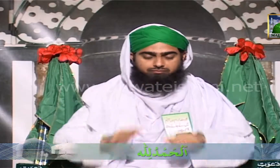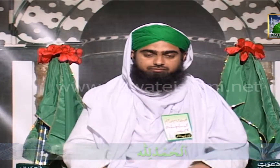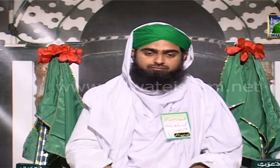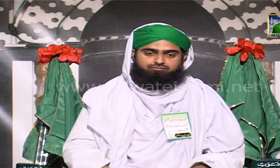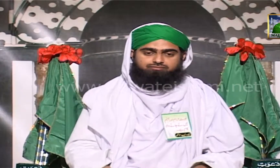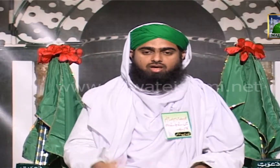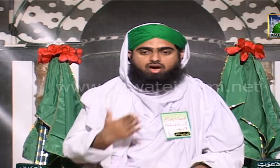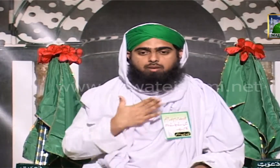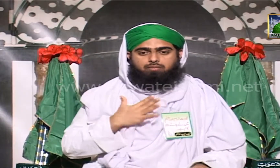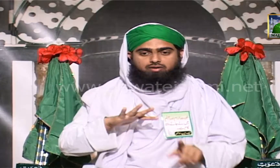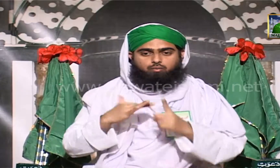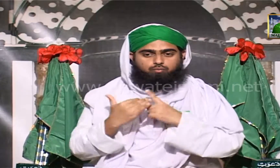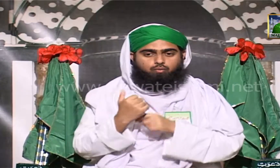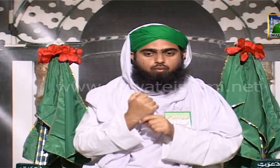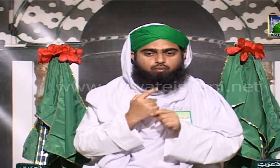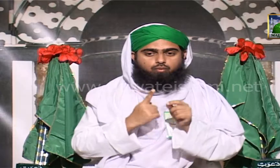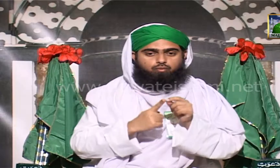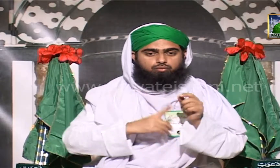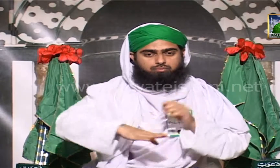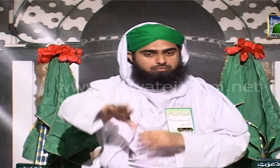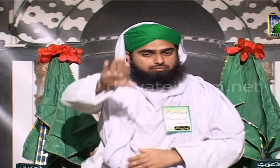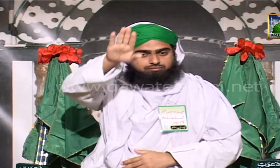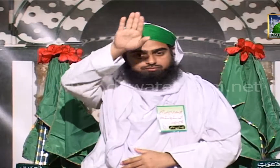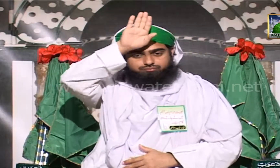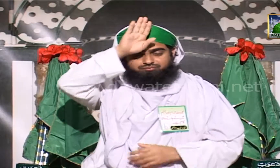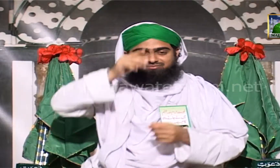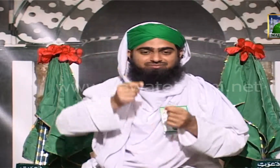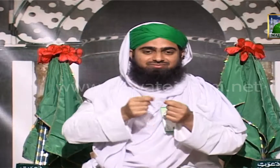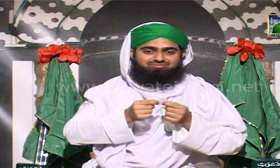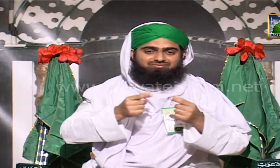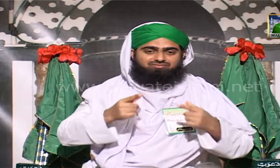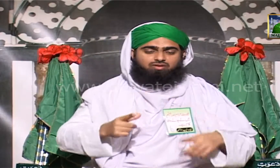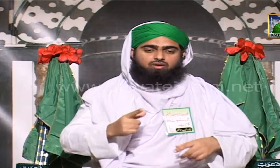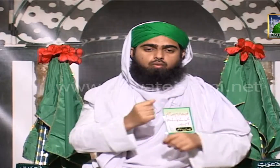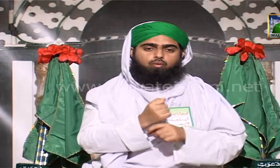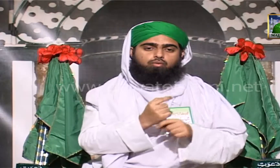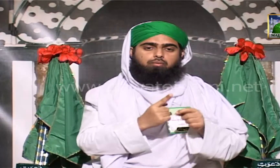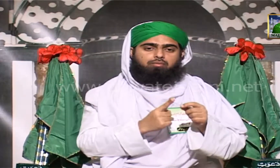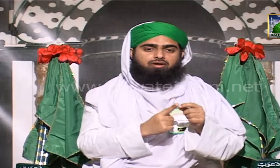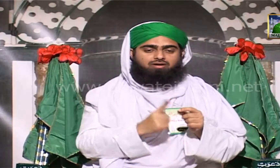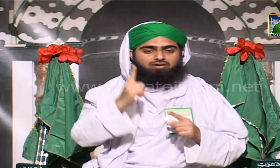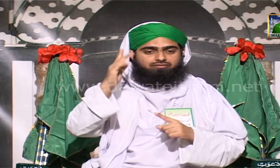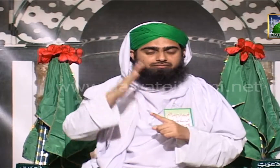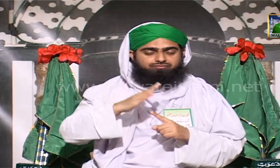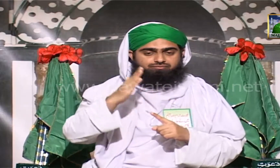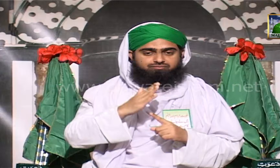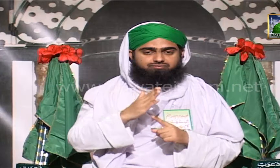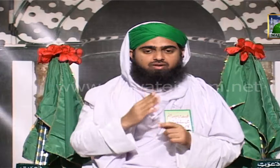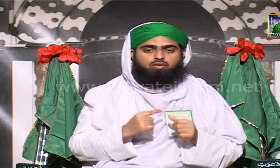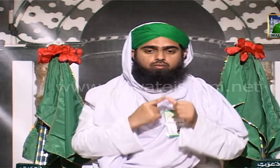تو ہمارے مرشد پاک شہنشاہ بغداد سیدی غوث اعظم رضی اللہ تعالیٰ عنہ ماں کے پیٹ